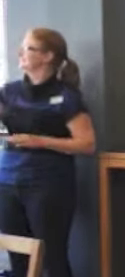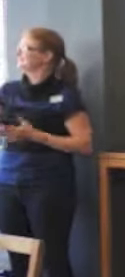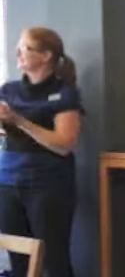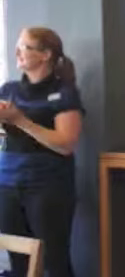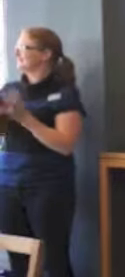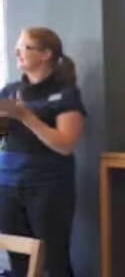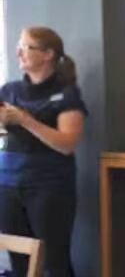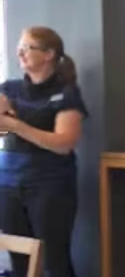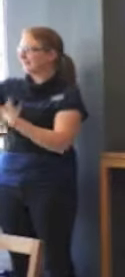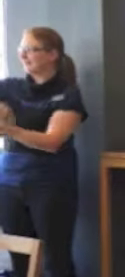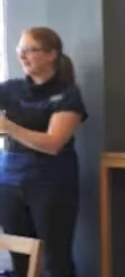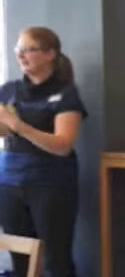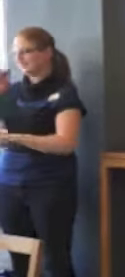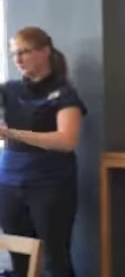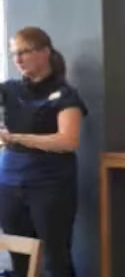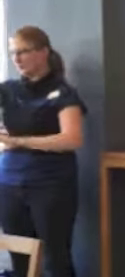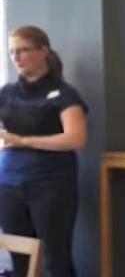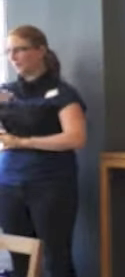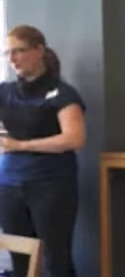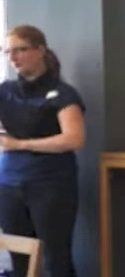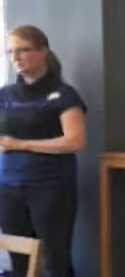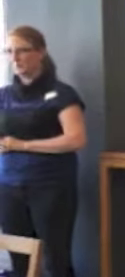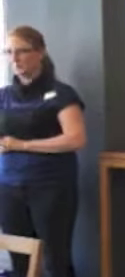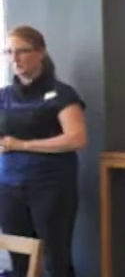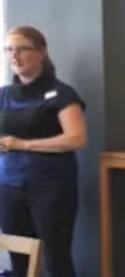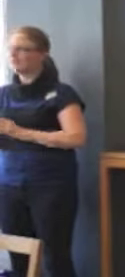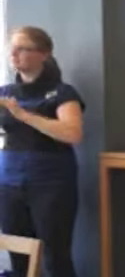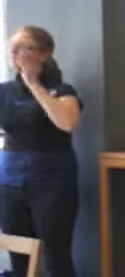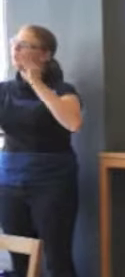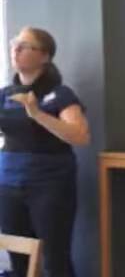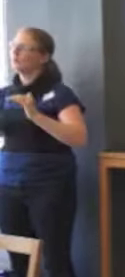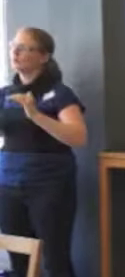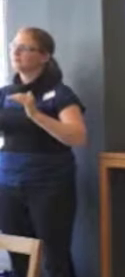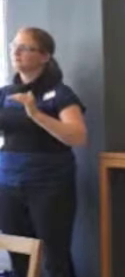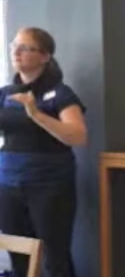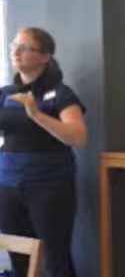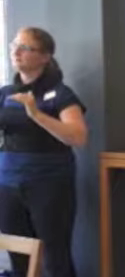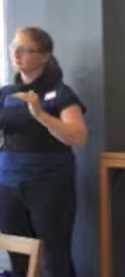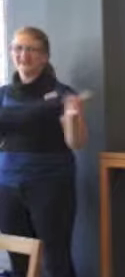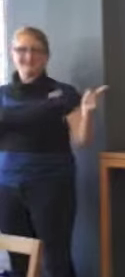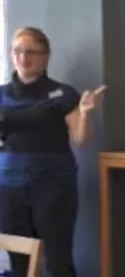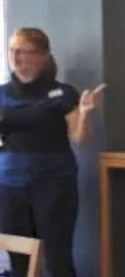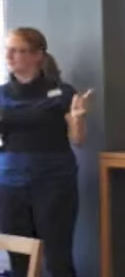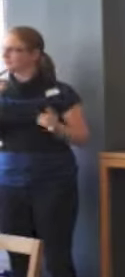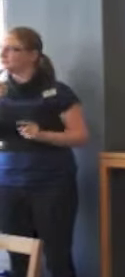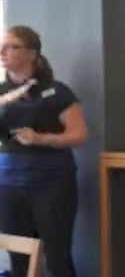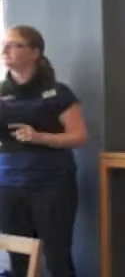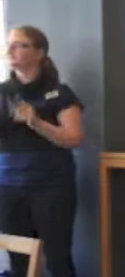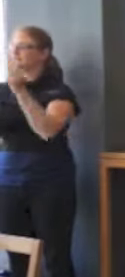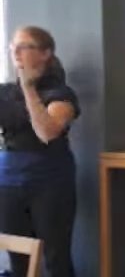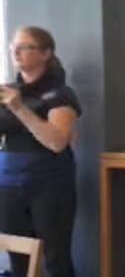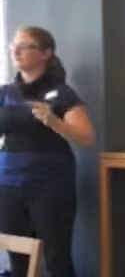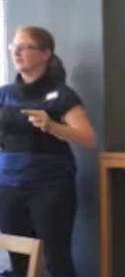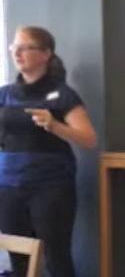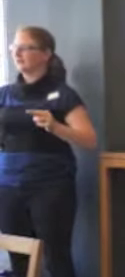samhällsintegrerande företag så är ju kunskapen väldigt låg i Sverige. Ragnar sa ju att det finns ju internationellt